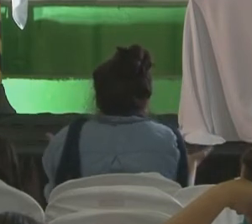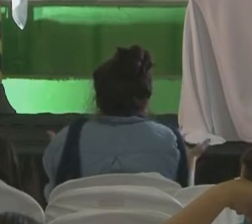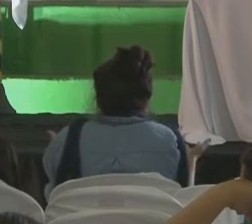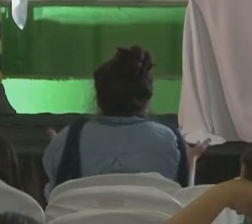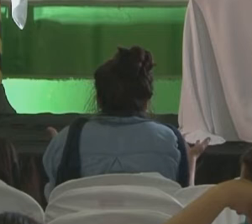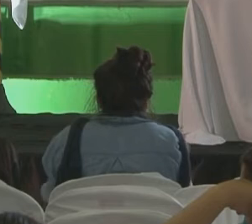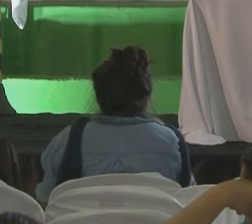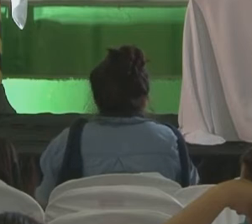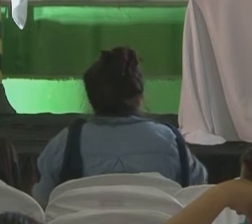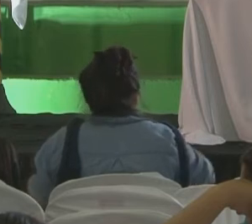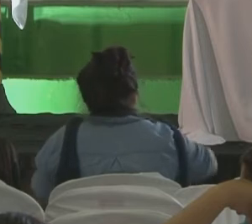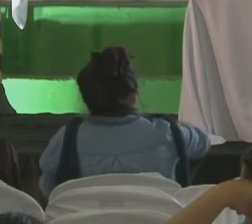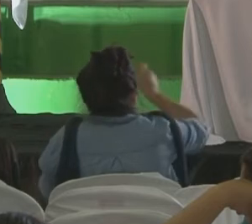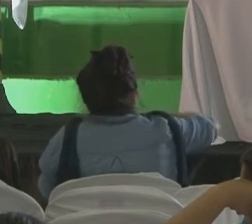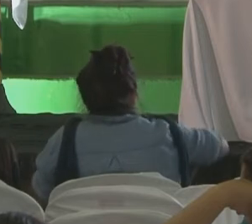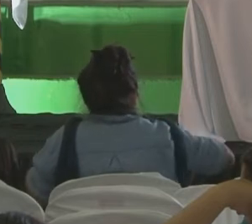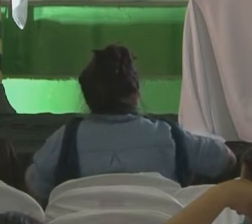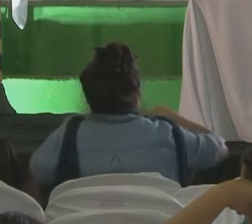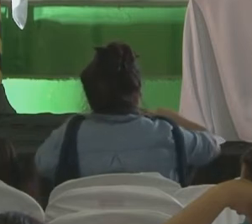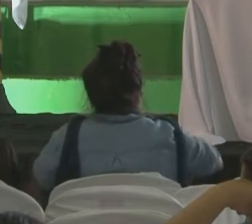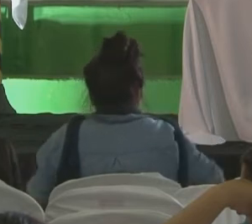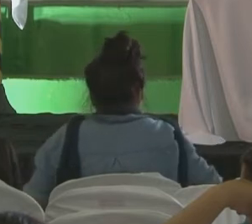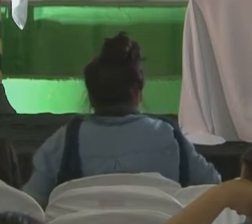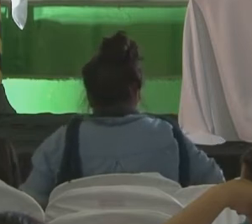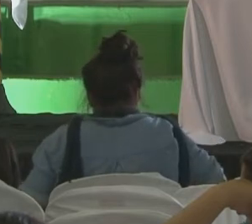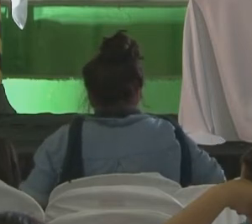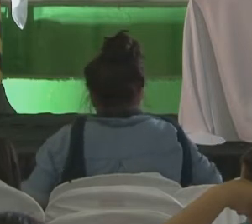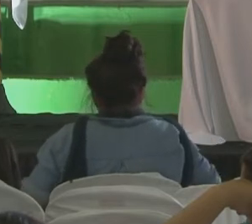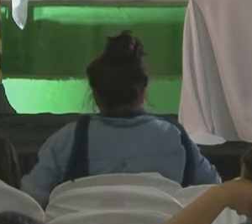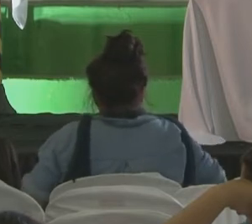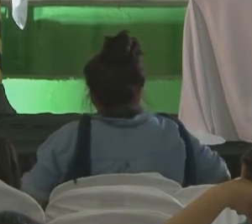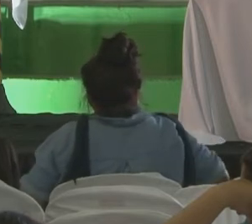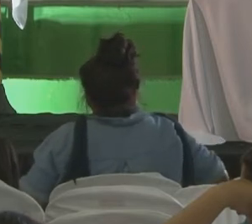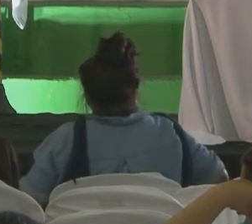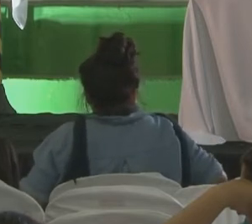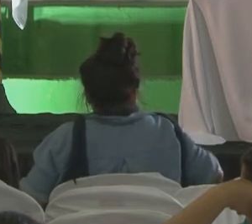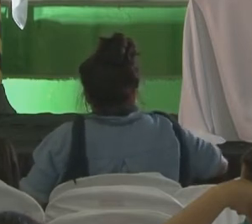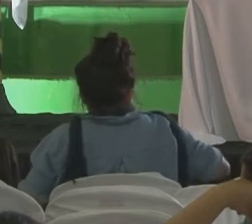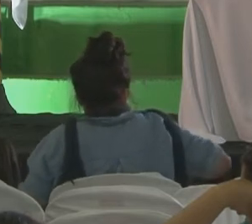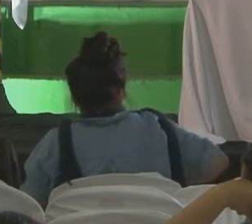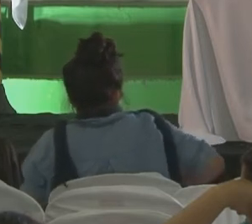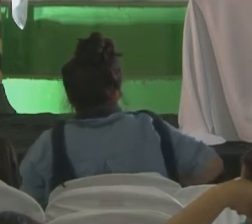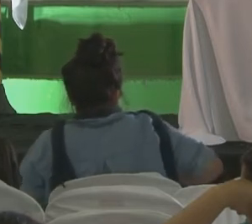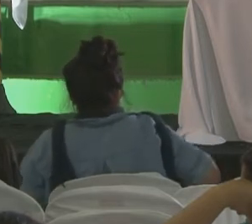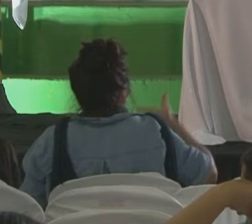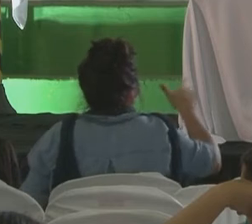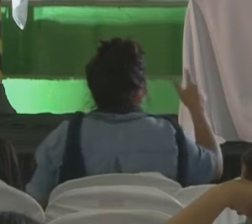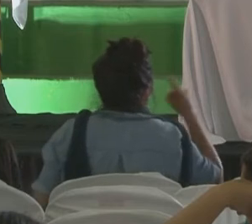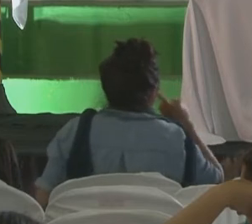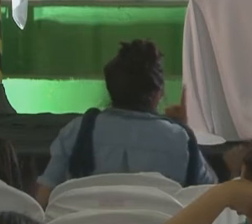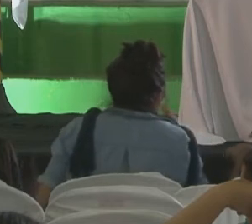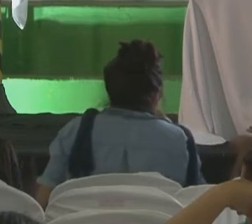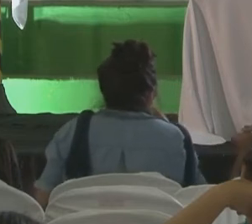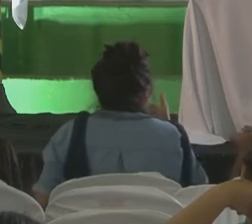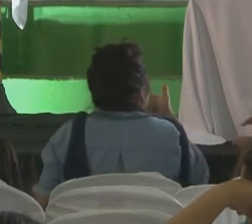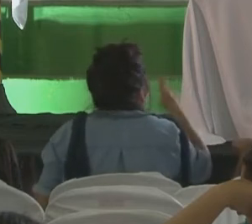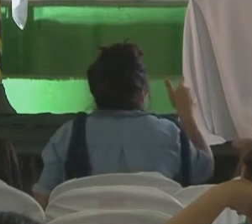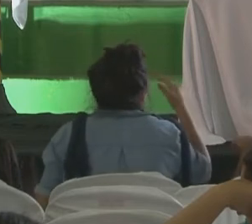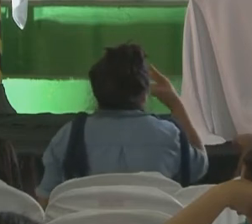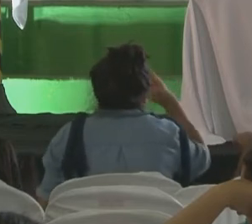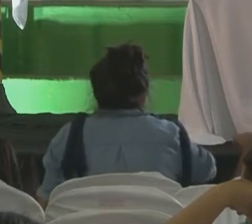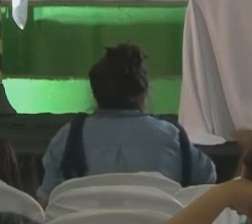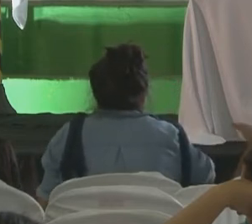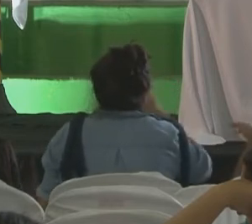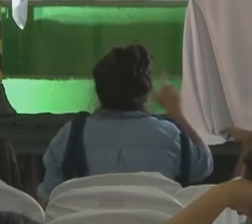Tinha um laudo porque teve um câncer no intestino, então usava uma bolsinha, o outro era surdo, o outro era cego, o outro